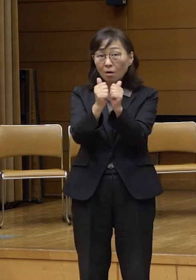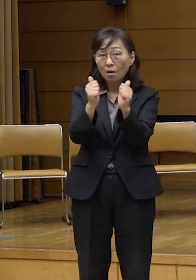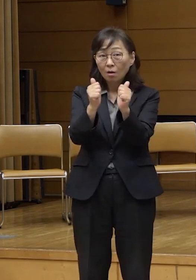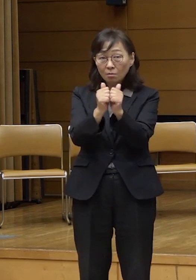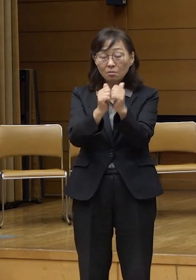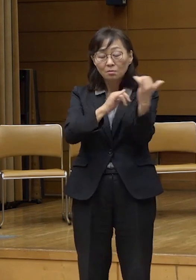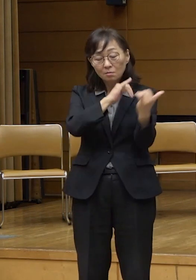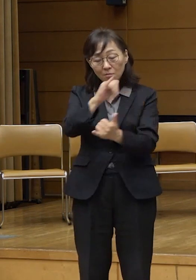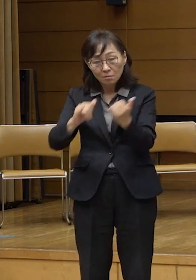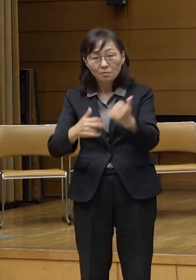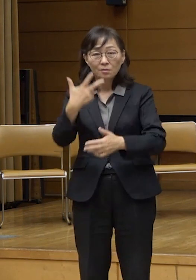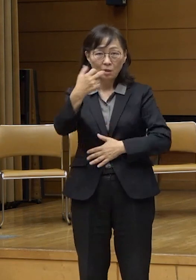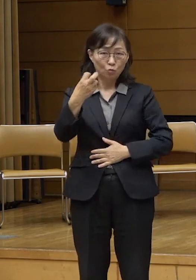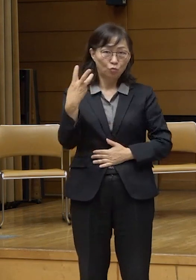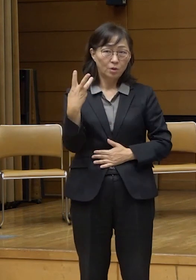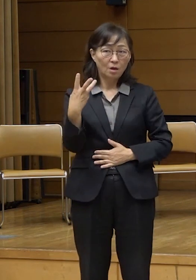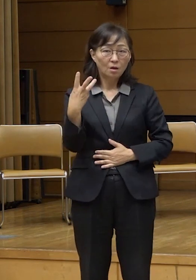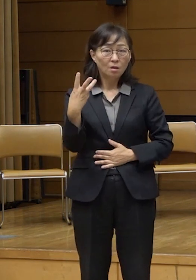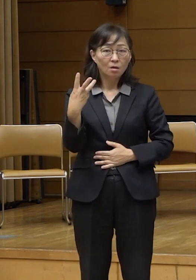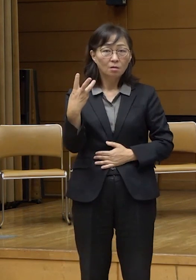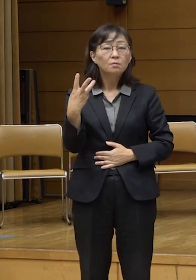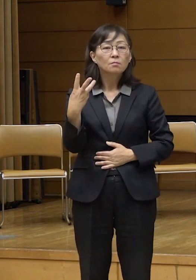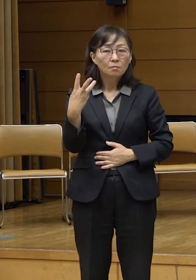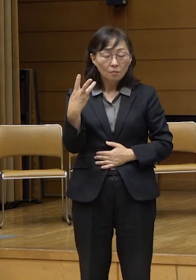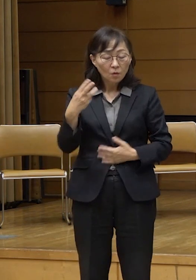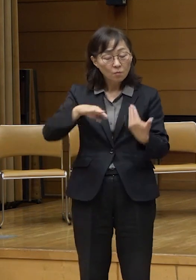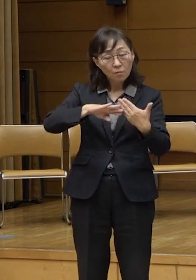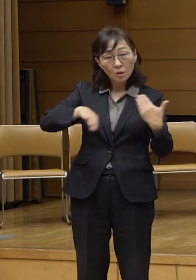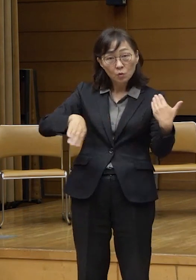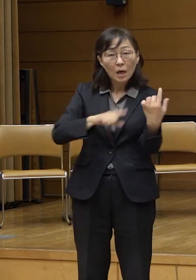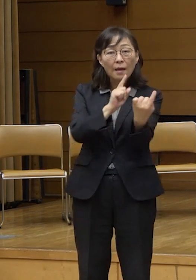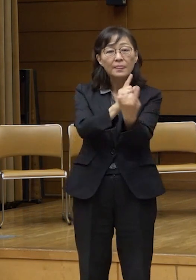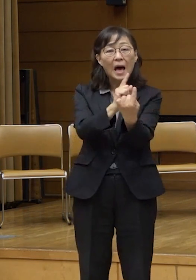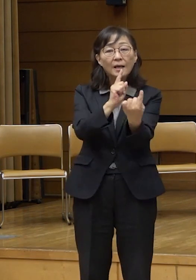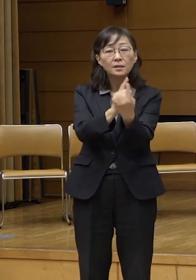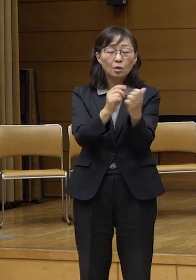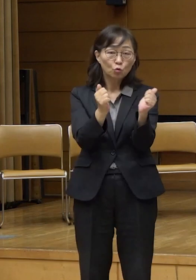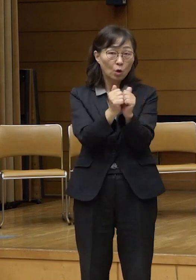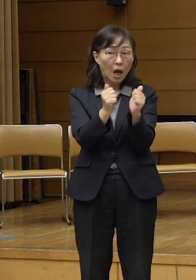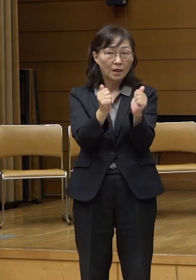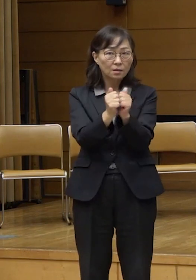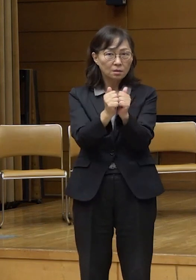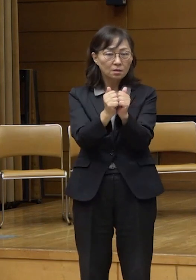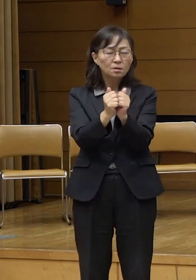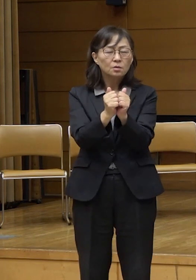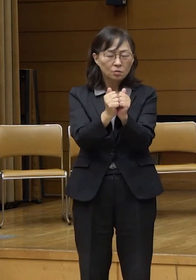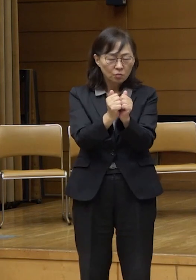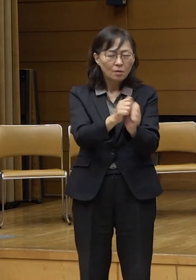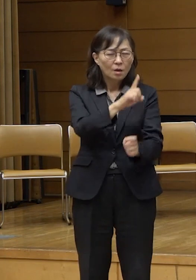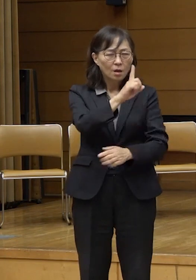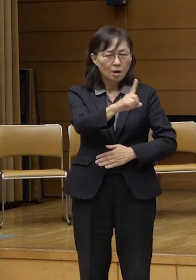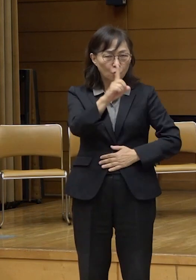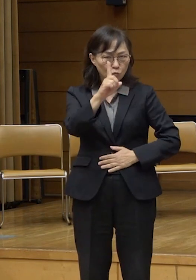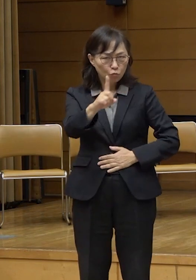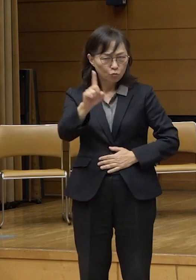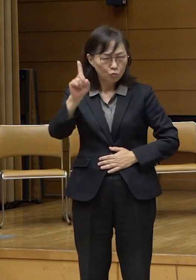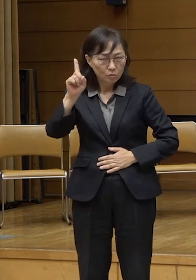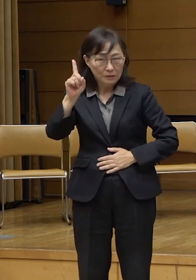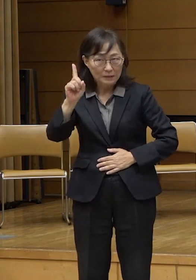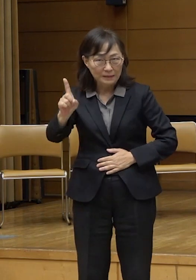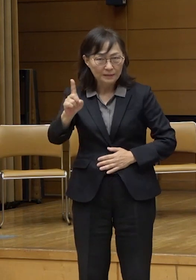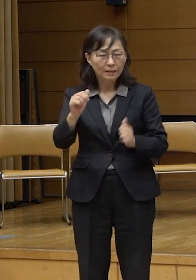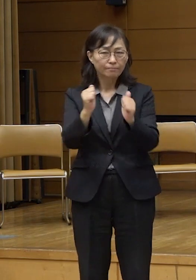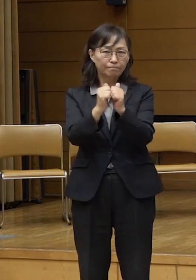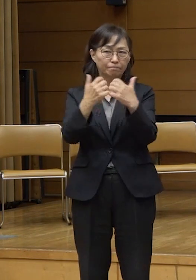ますけれども、埼玉県市会の対策会議というのを開いております。111回を開催をいたしました。今